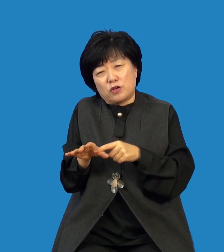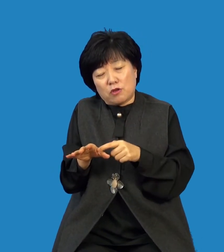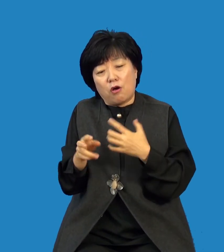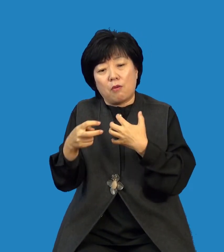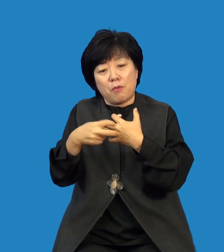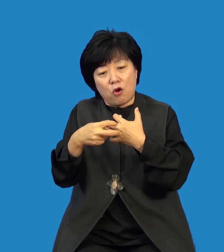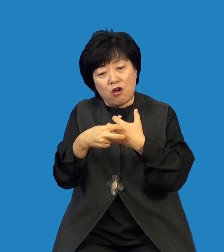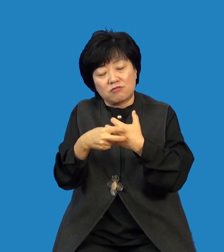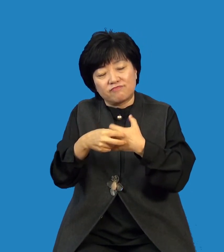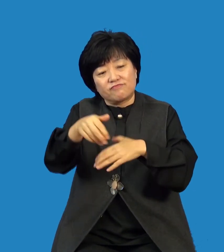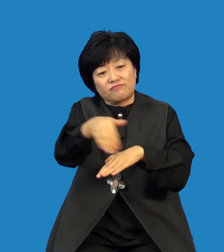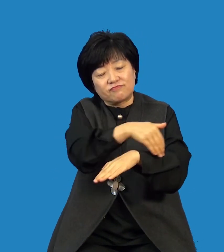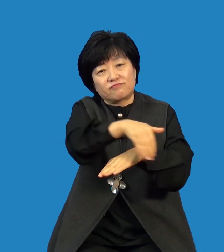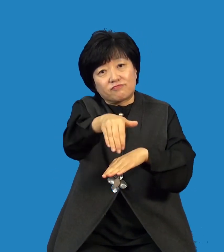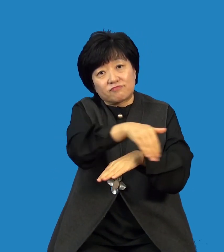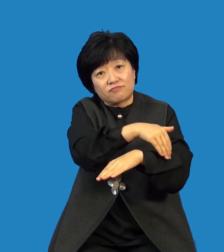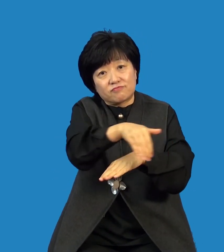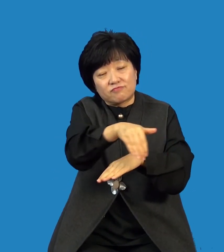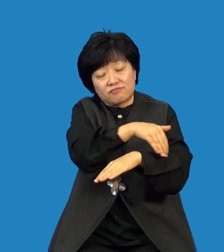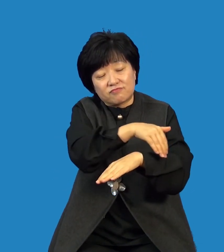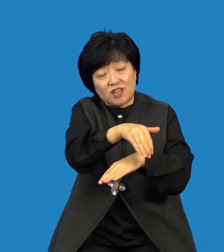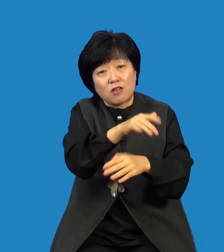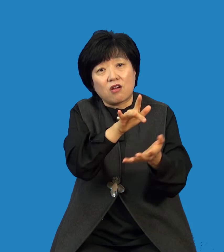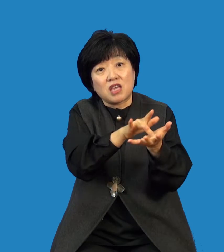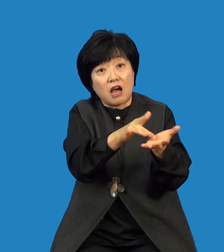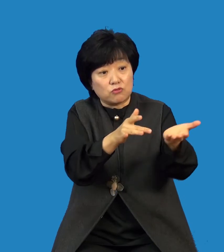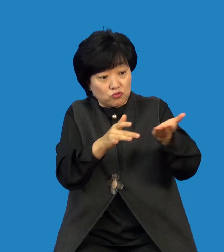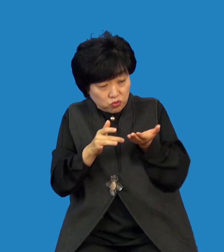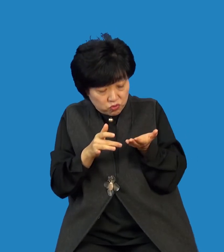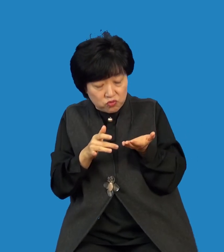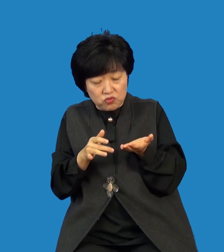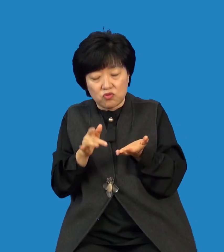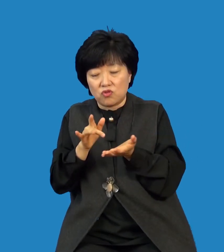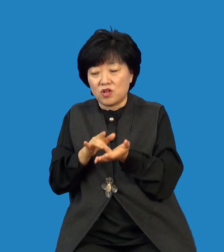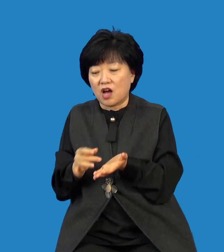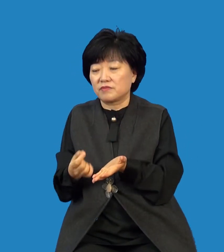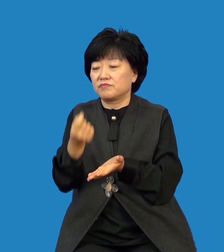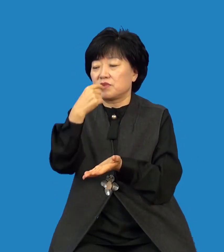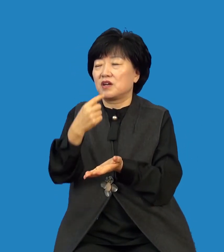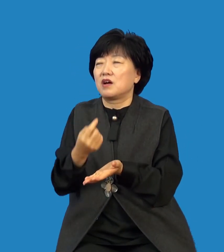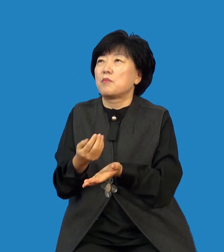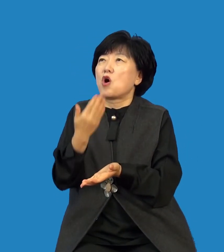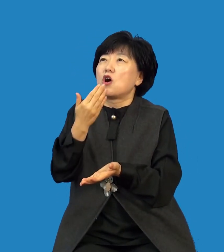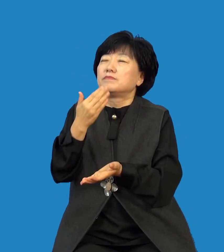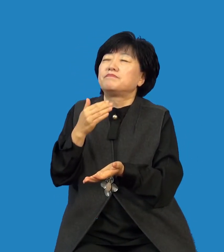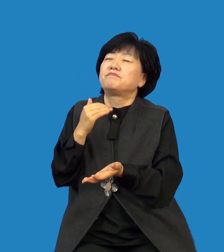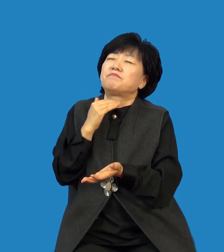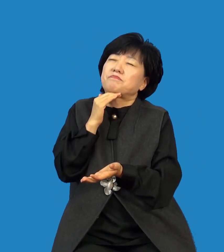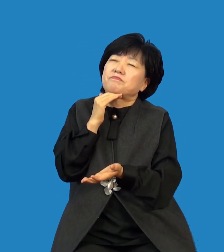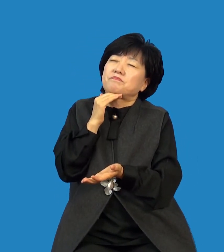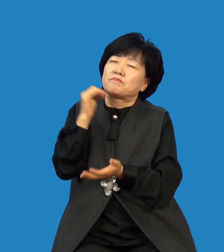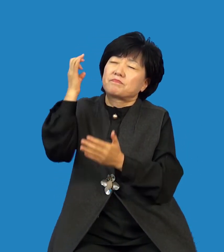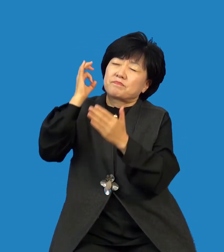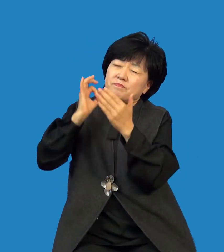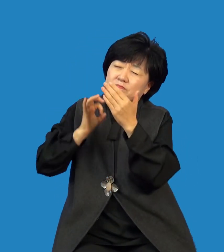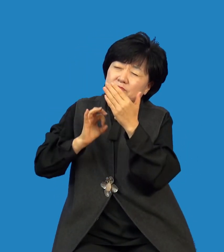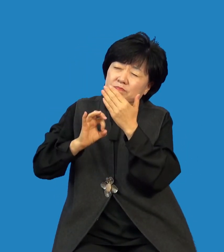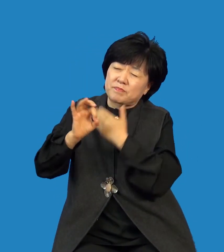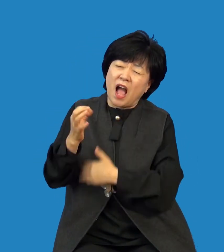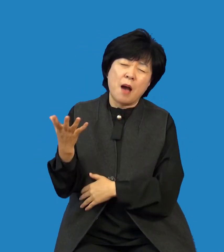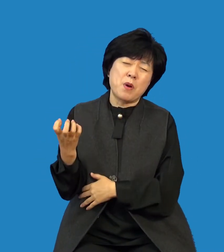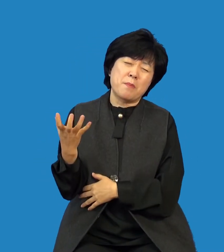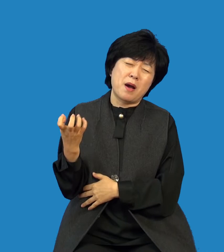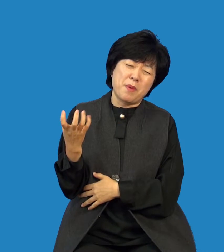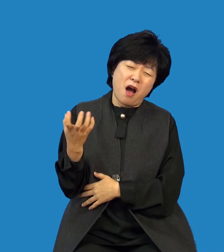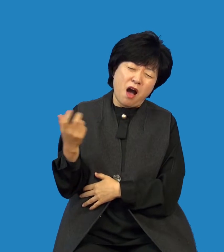전혀 차도가 없는 거예요. 그래서 하룻밤을 버텼는데 너무너무 아파서 잠도 못 자겠고, 그래서 할 수 없이 그 다음 날인가 다음 날인가 병원을 다시